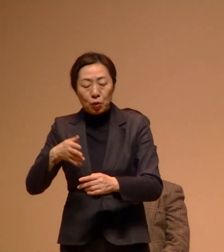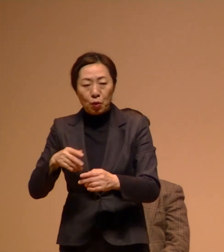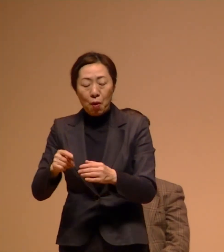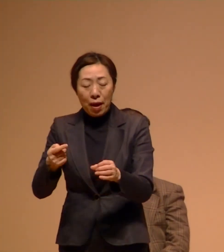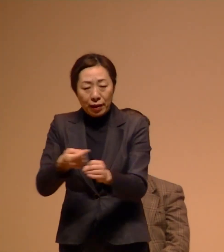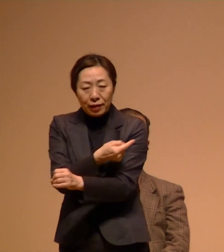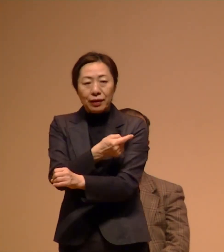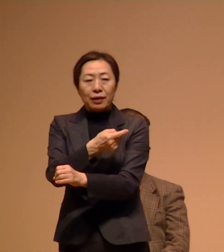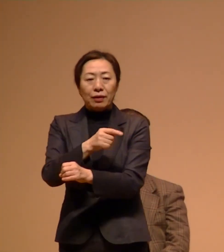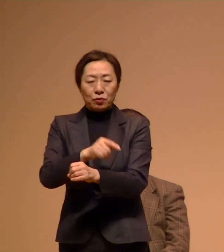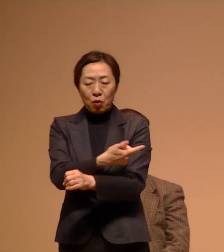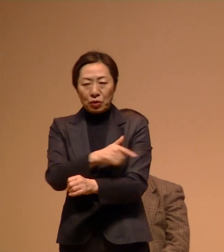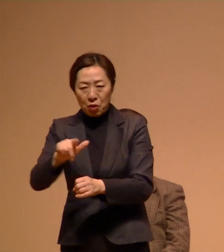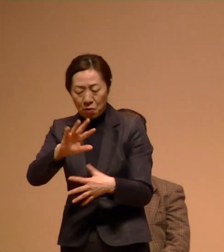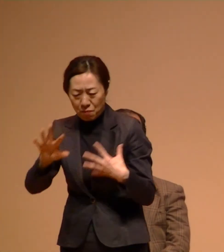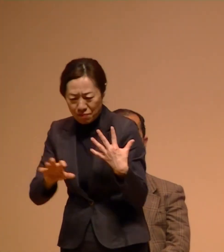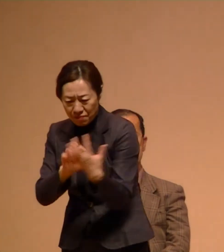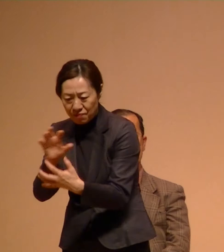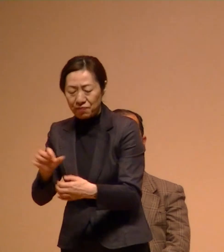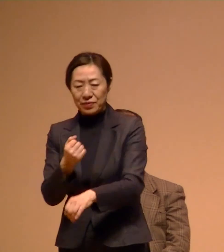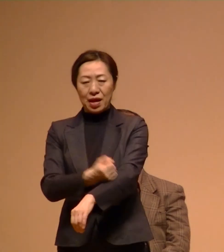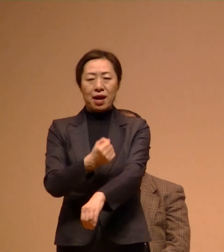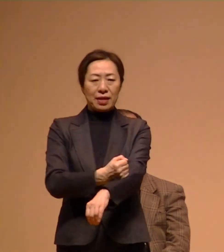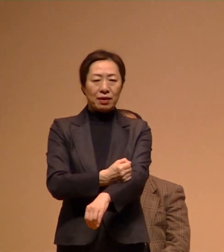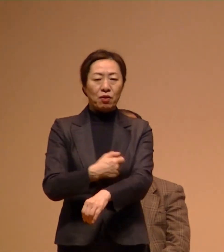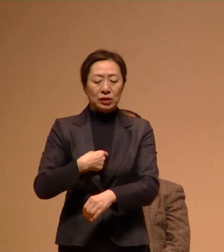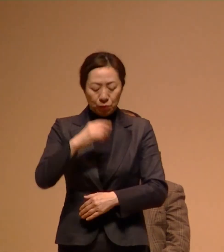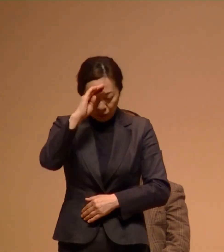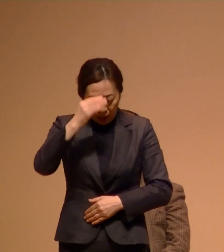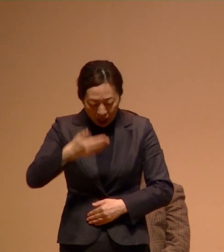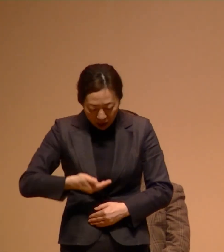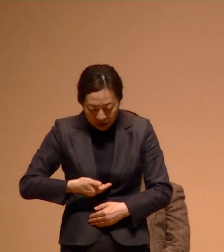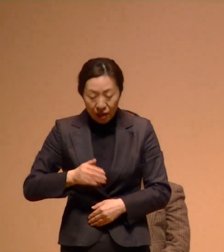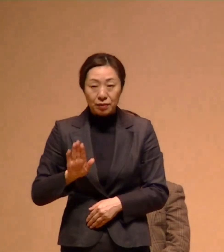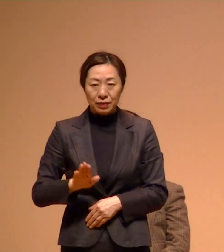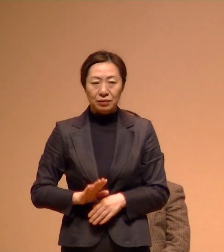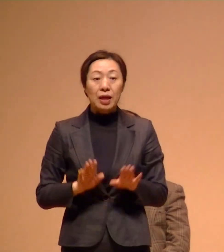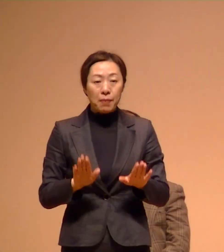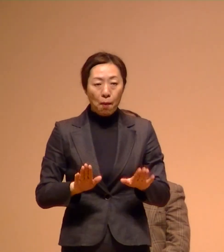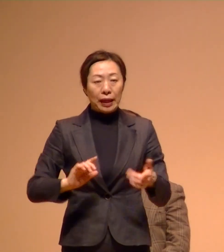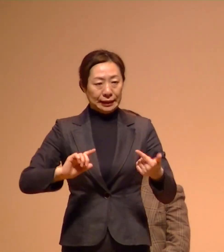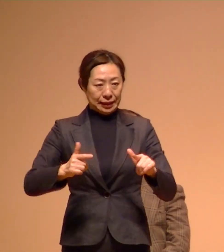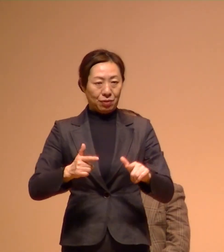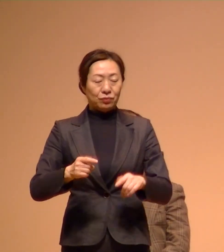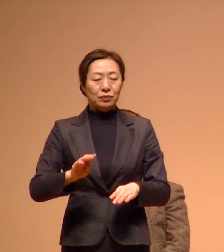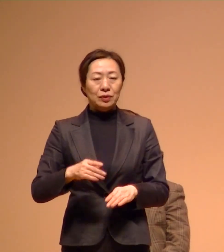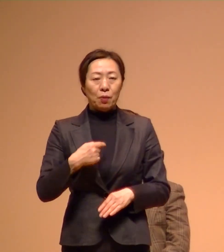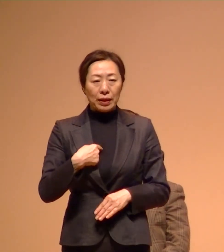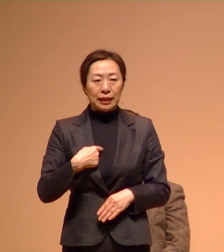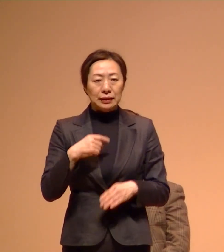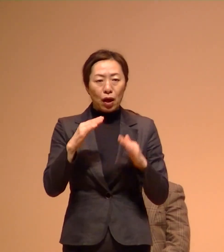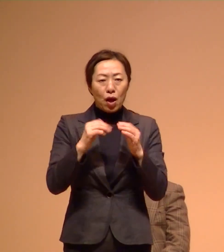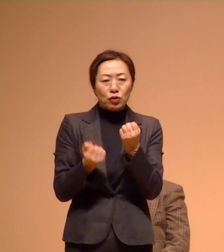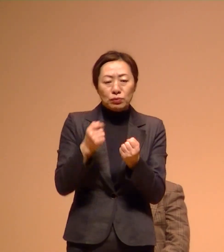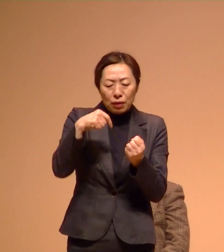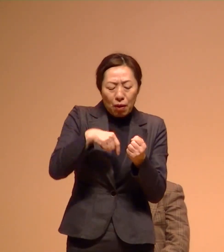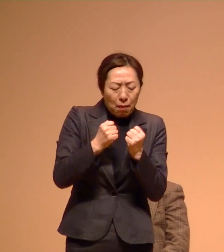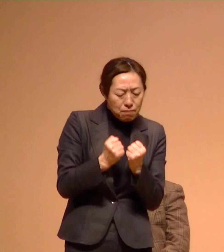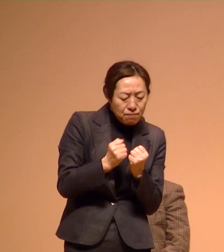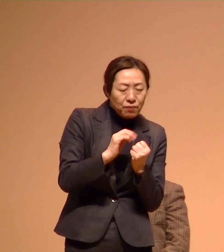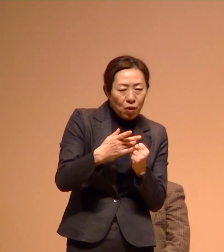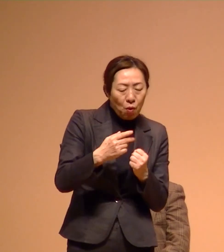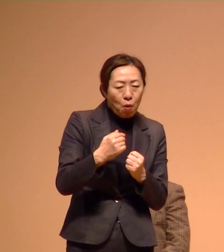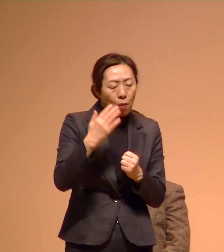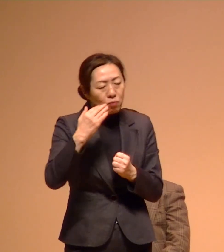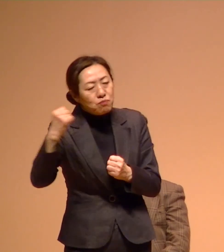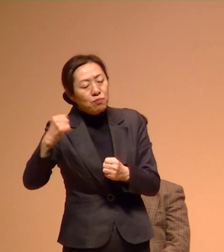ったと反省しきりです。でも今は違います。引きこもりの私を引っ張り出してたせがれ、この